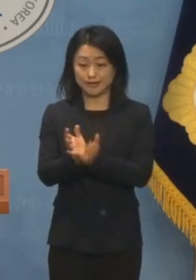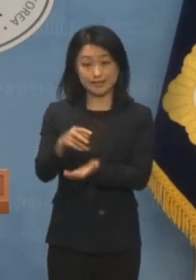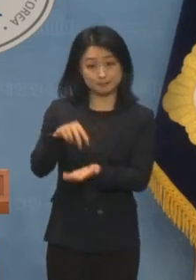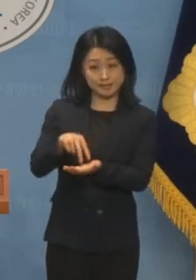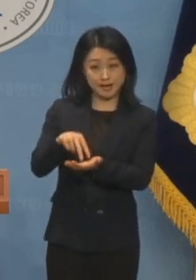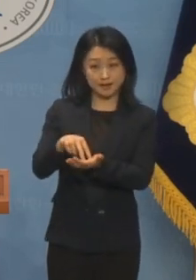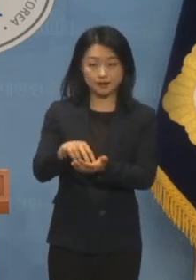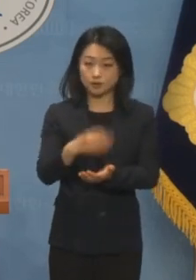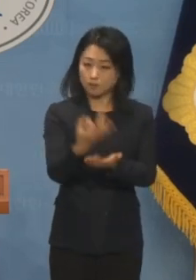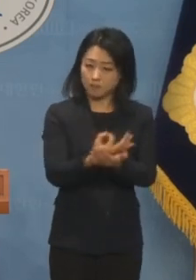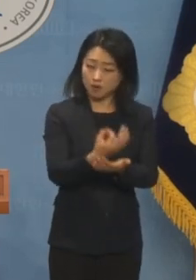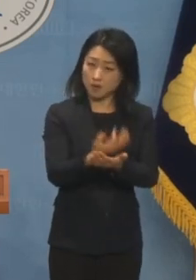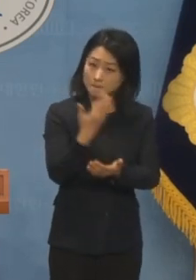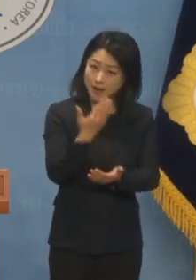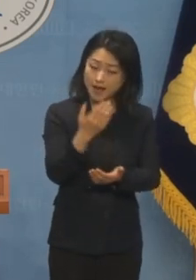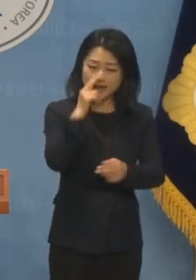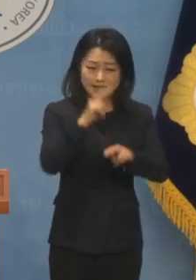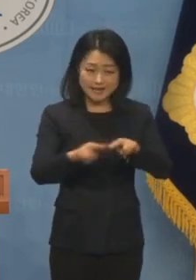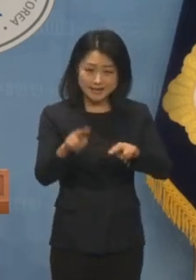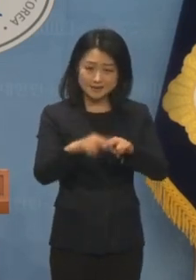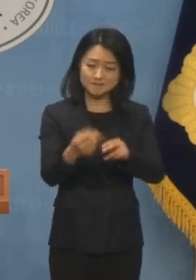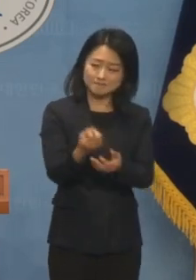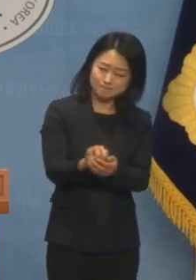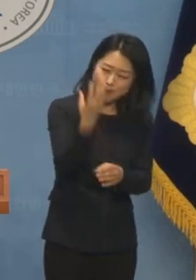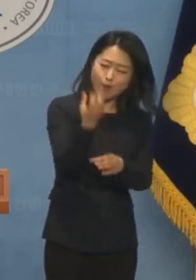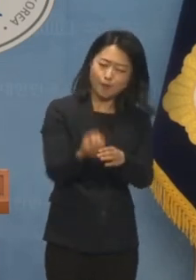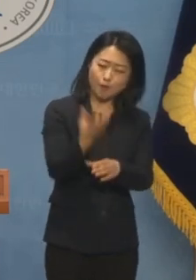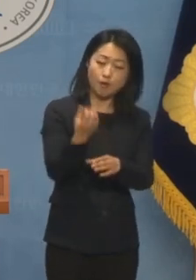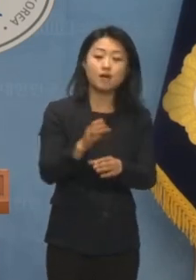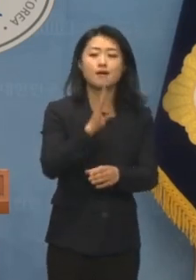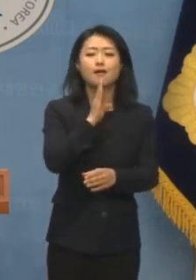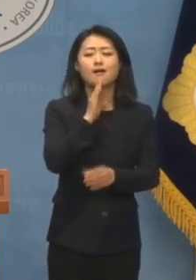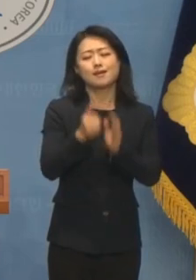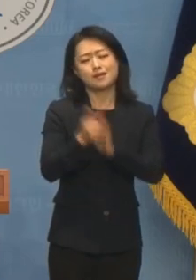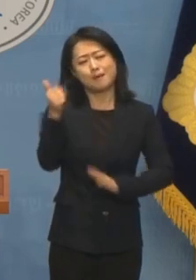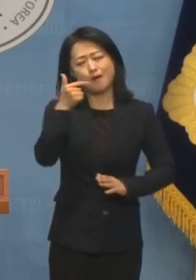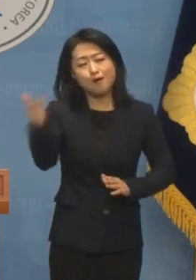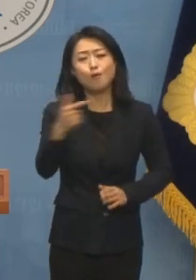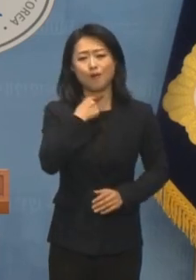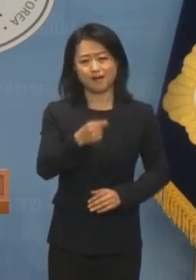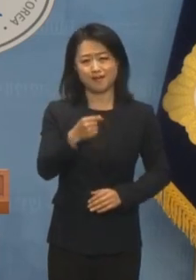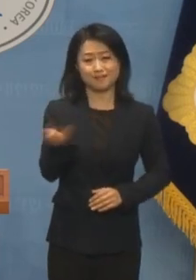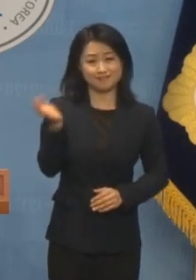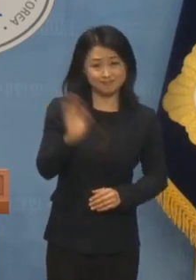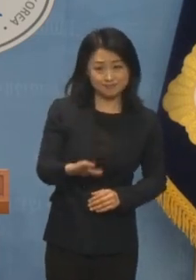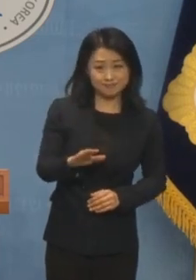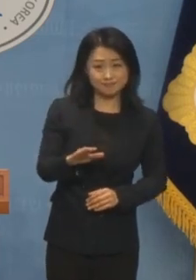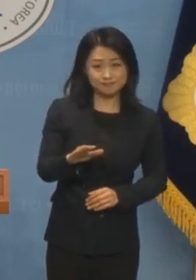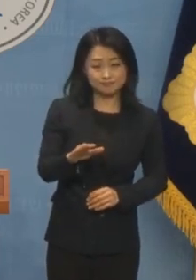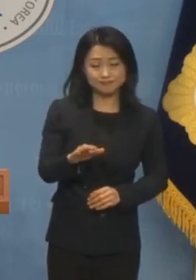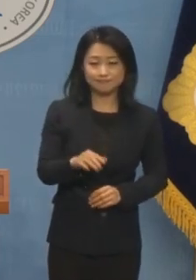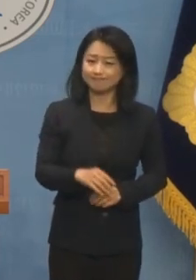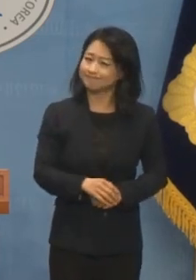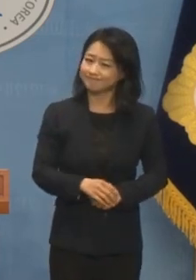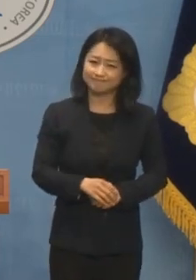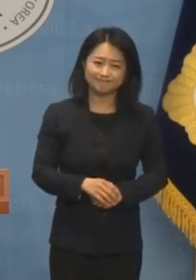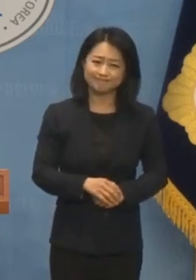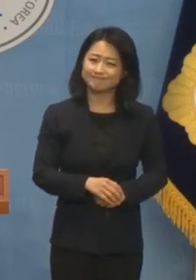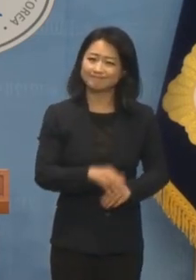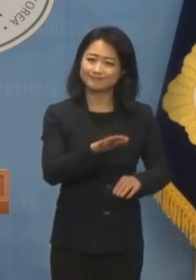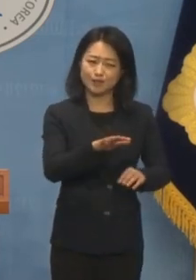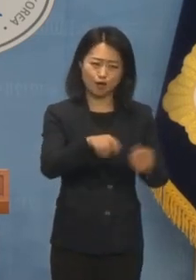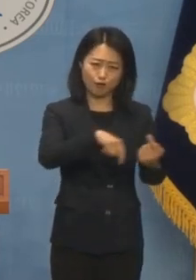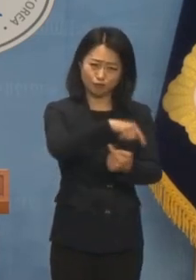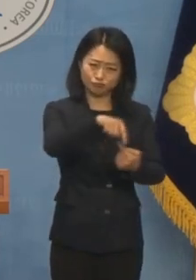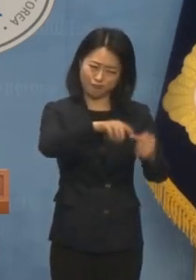경제성 있는 석유가 나오길 간절히 바라고 있습니다 하지만 이렇게 주목 구구 식으로